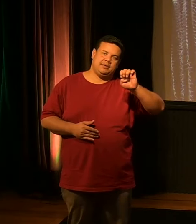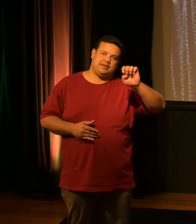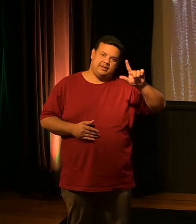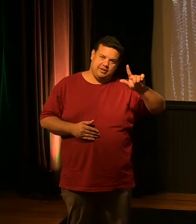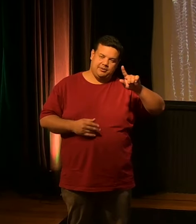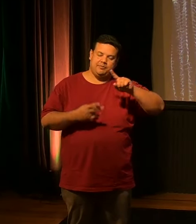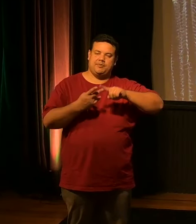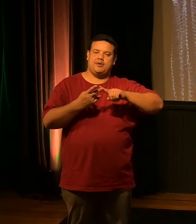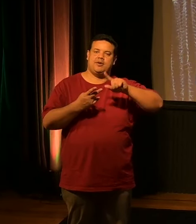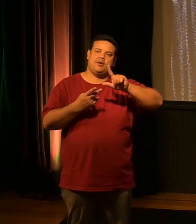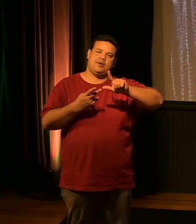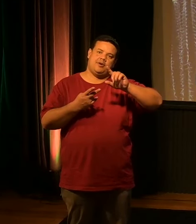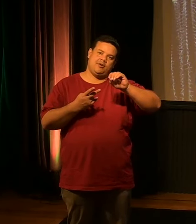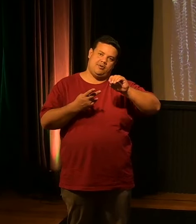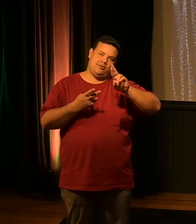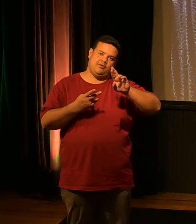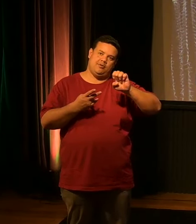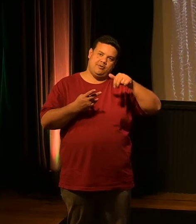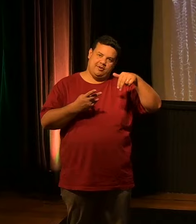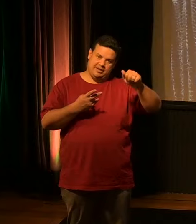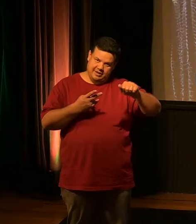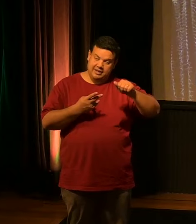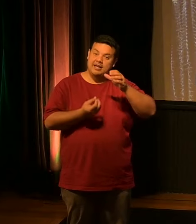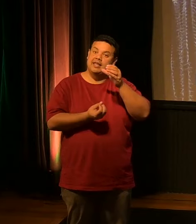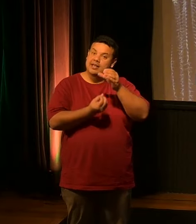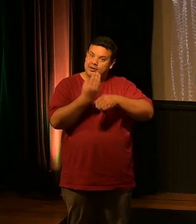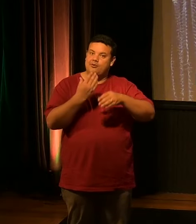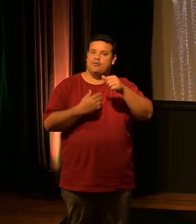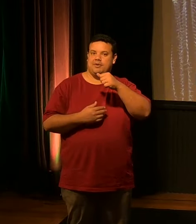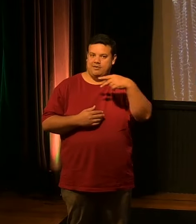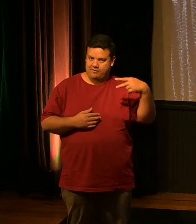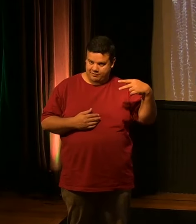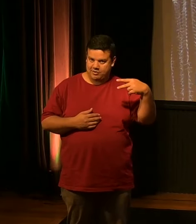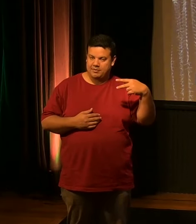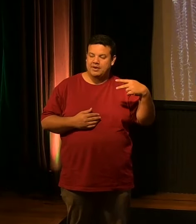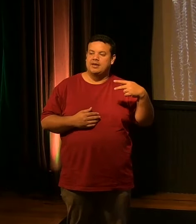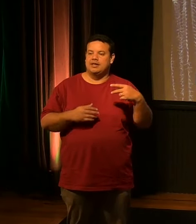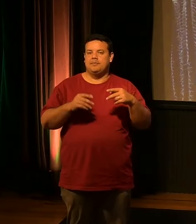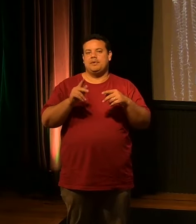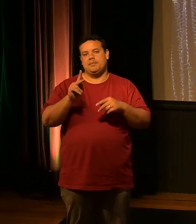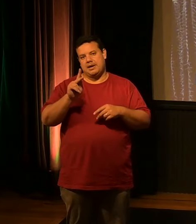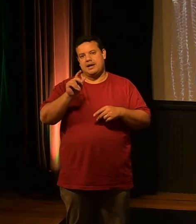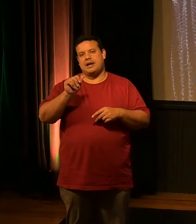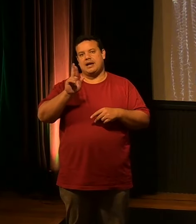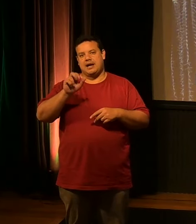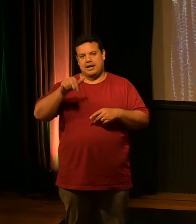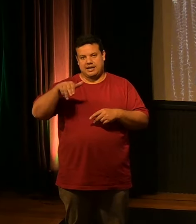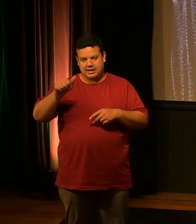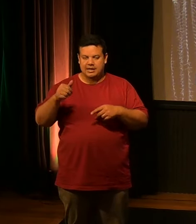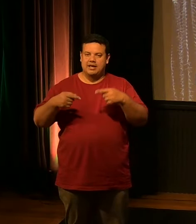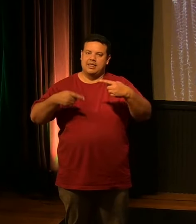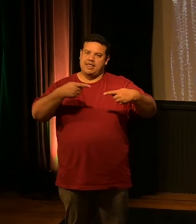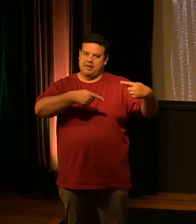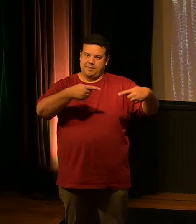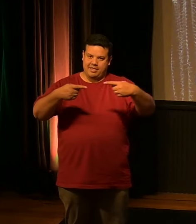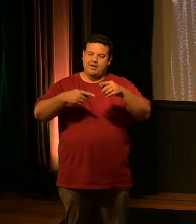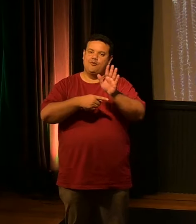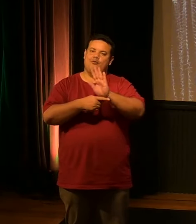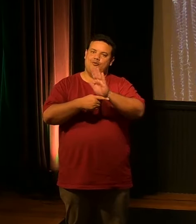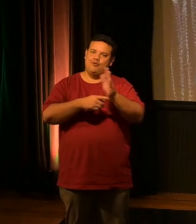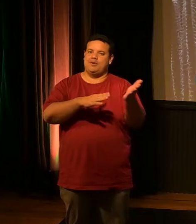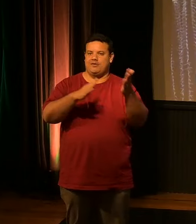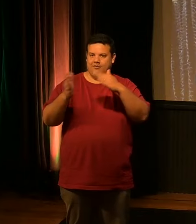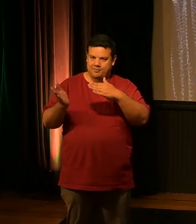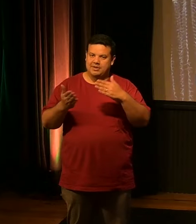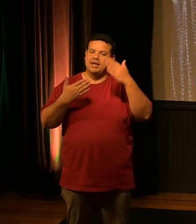plataforma, e para Karine Martins, que vai estar aqui com eles debatendo os filmes que a gente vai ver hoje. Antes, eu só queria